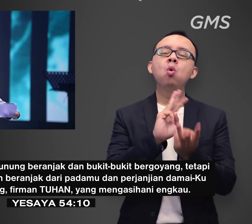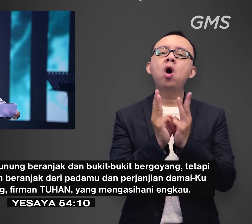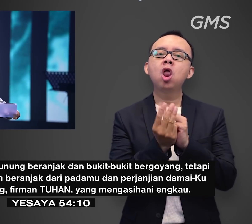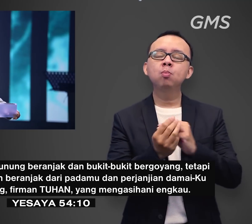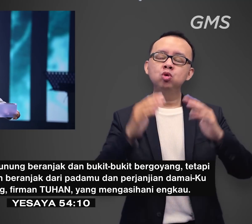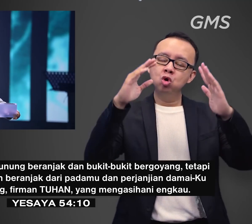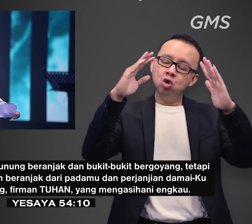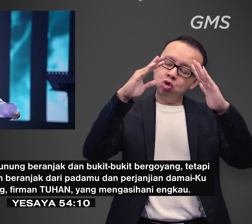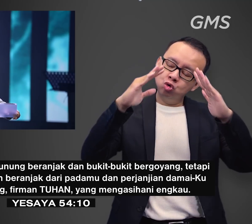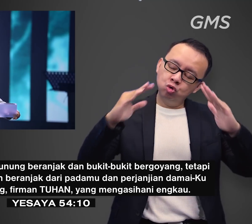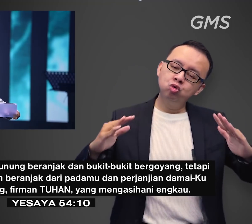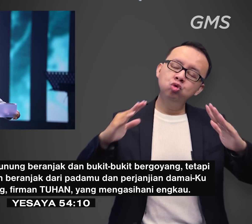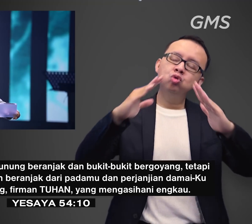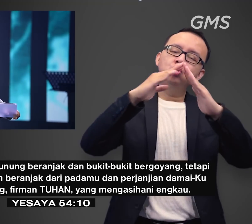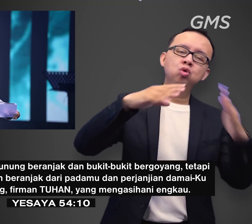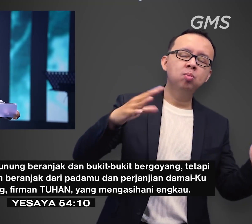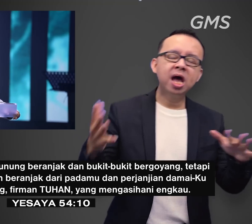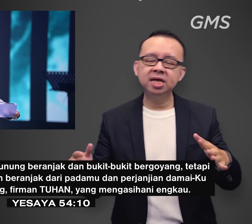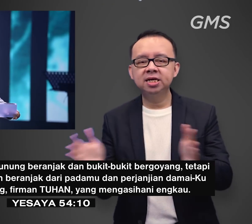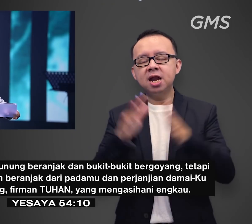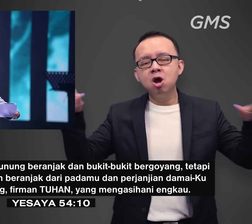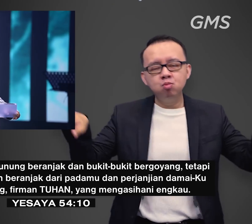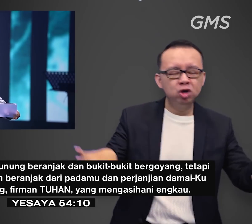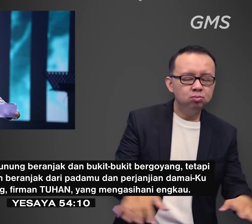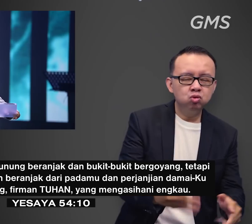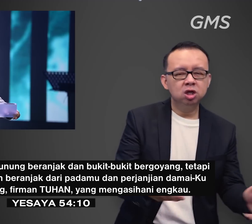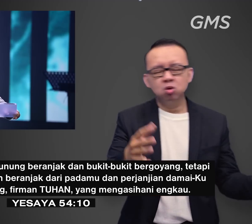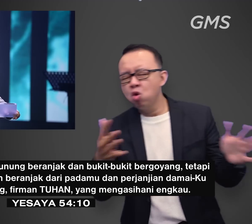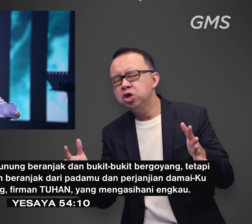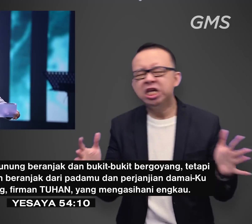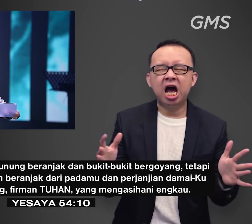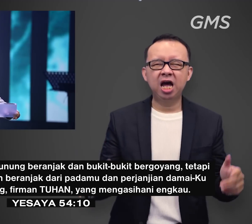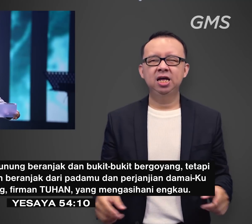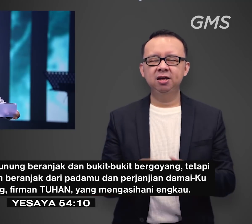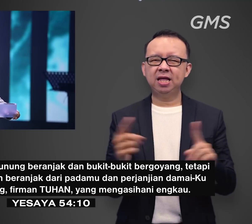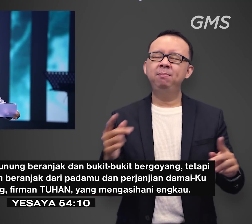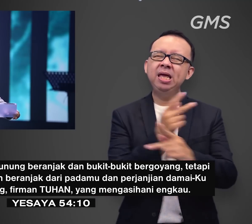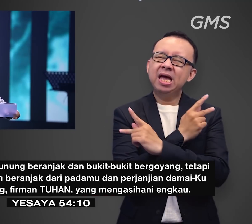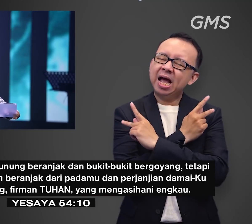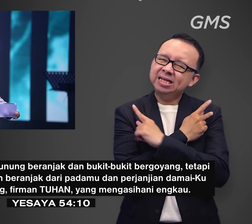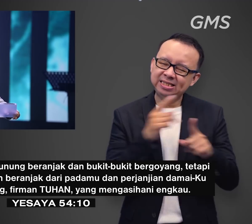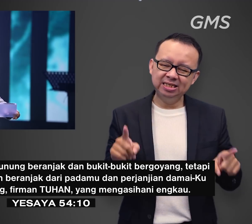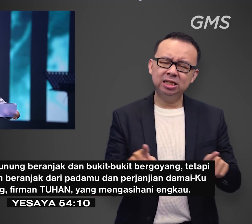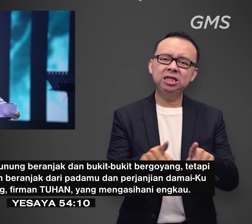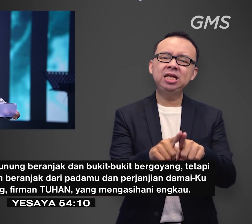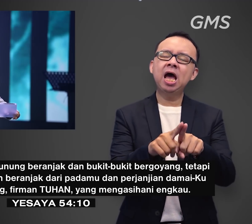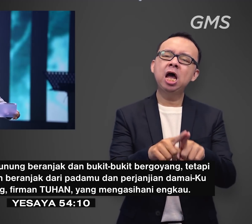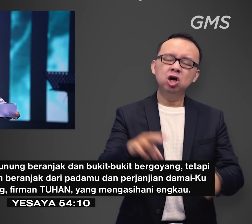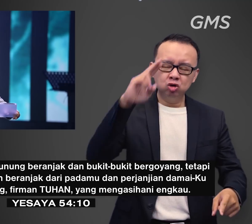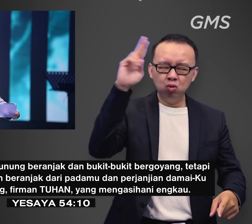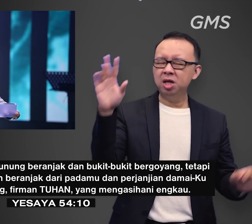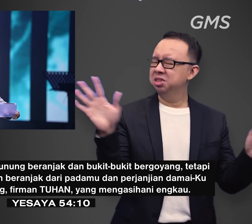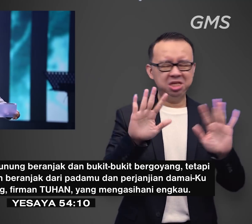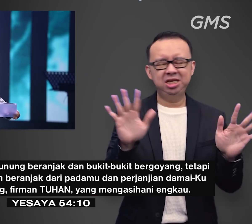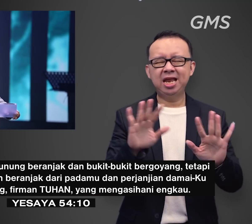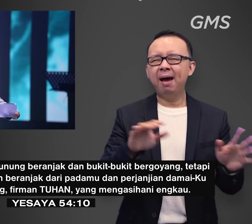dan bukit-bukit bergoyang, tetapi kasih setiaku tidak akan beranjak daripadamu. Dan perjanjian